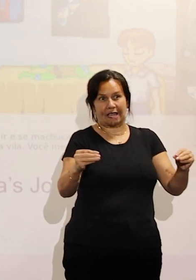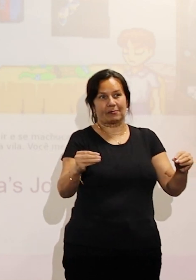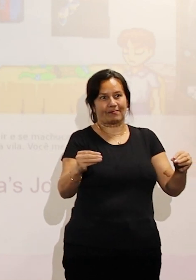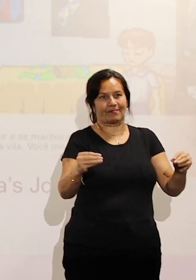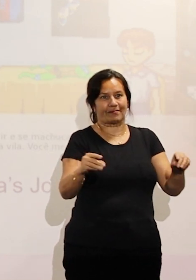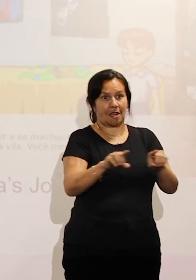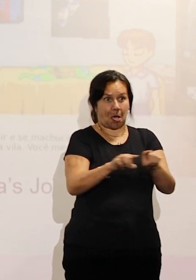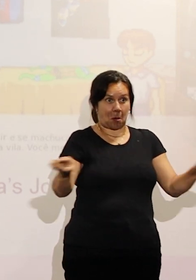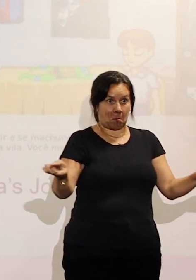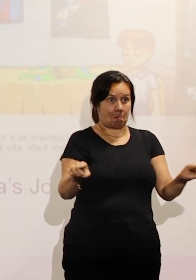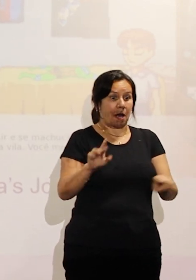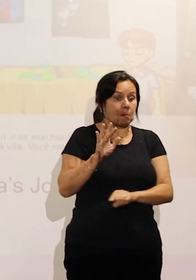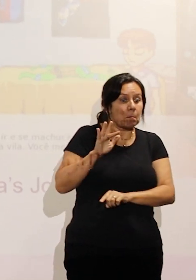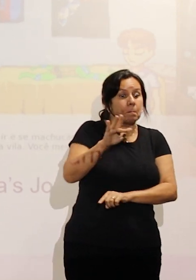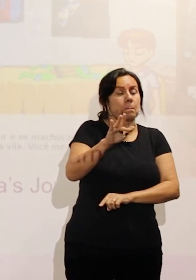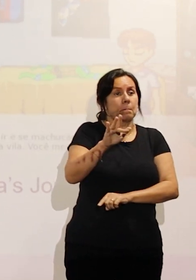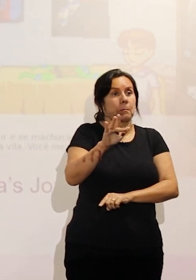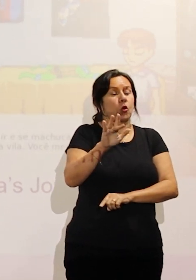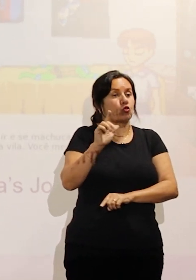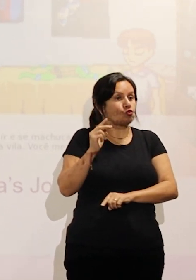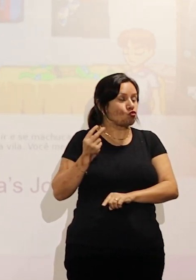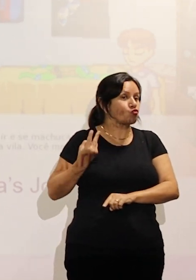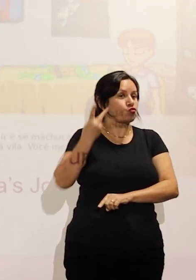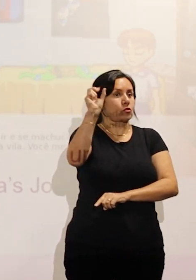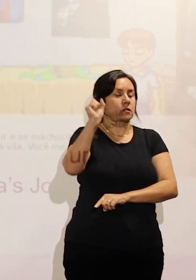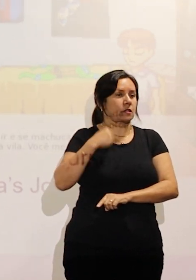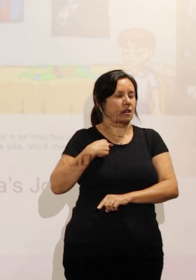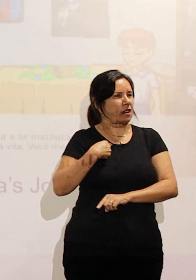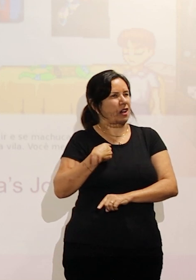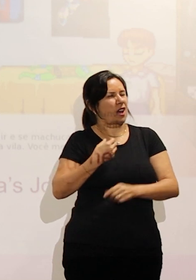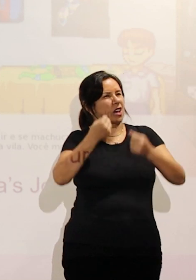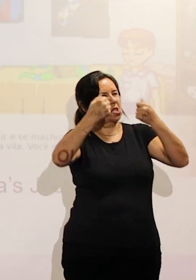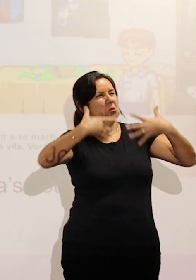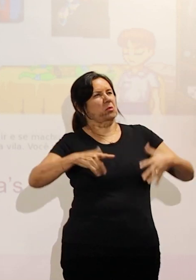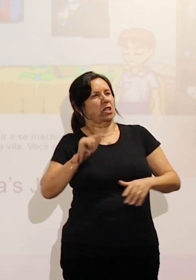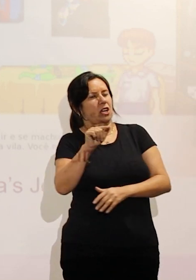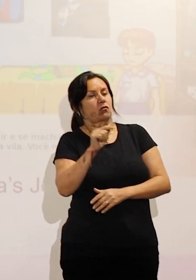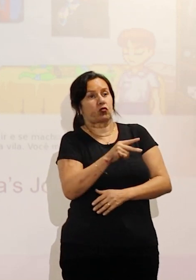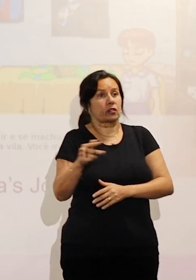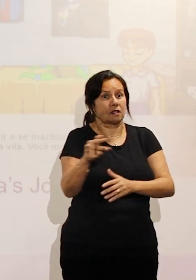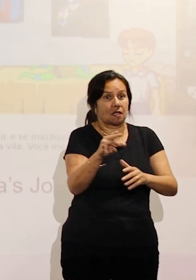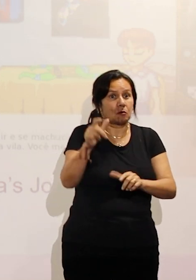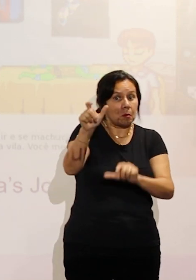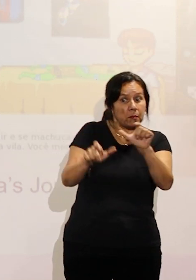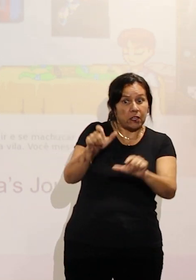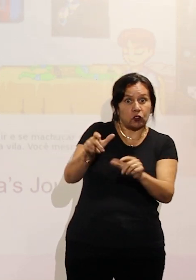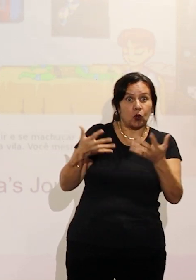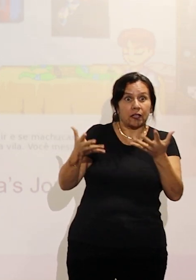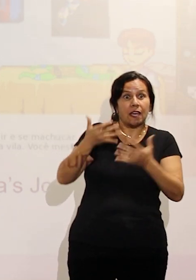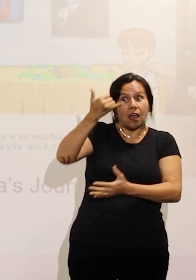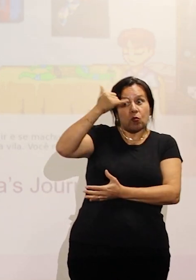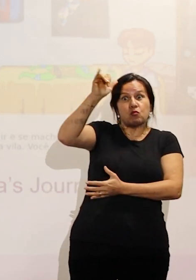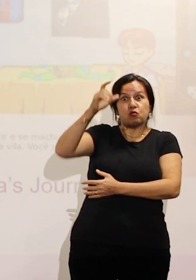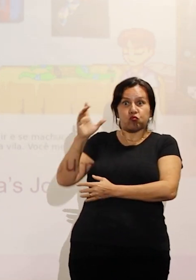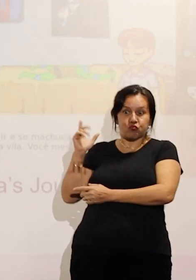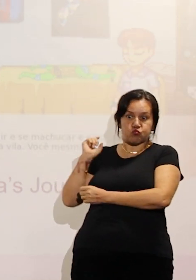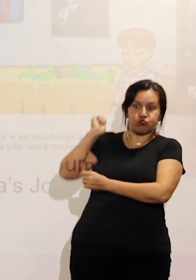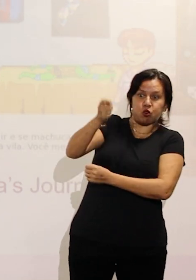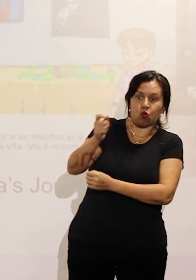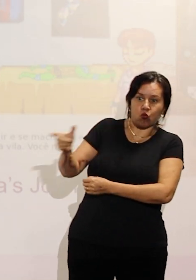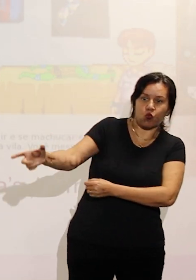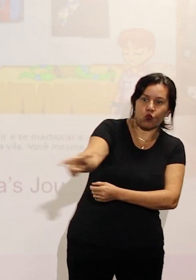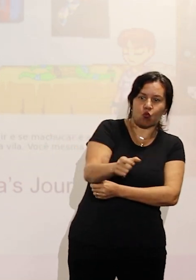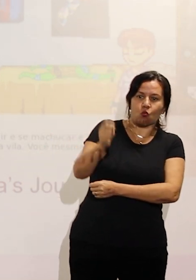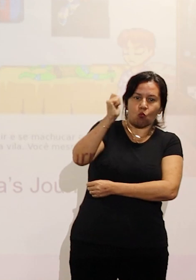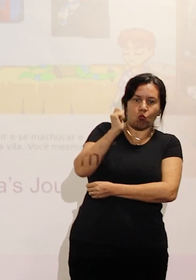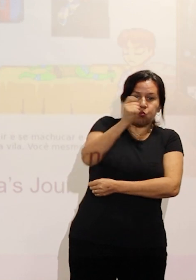mas virava ponto. E assim, qual é a narrativa daquele jogo? Você é um cowboy que está correndo atrás do rebanho e está laçando os bois. Né? Mesma